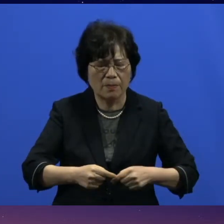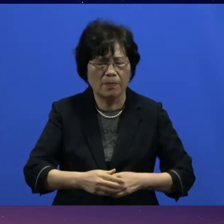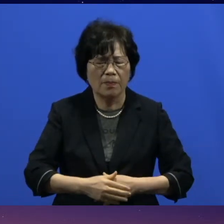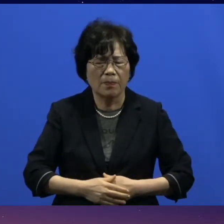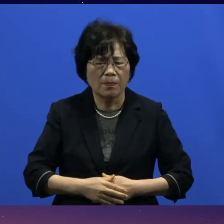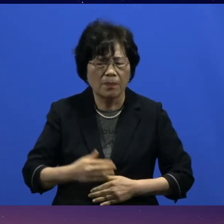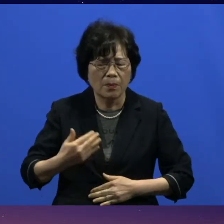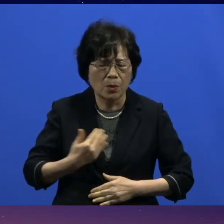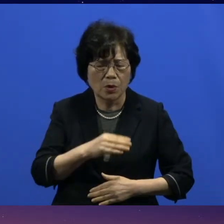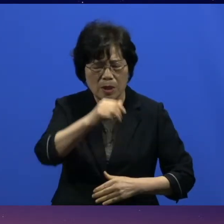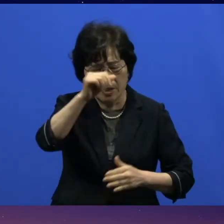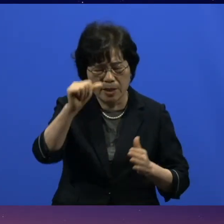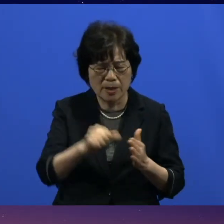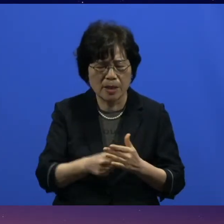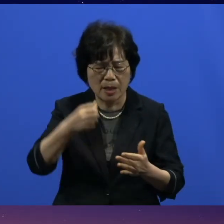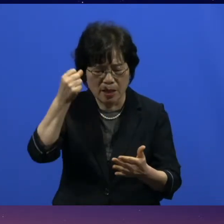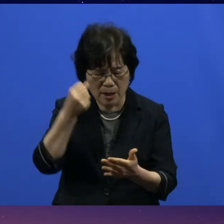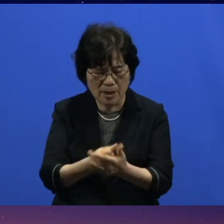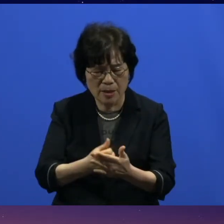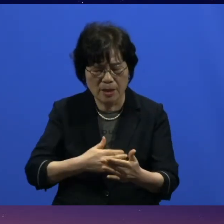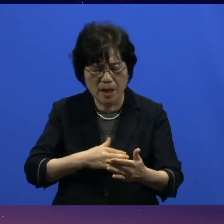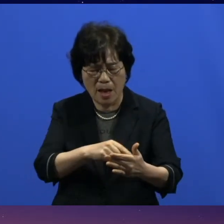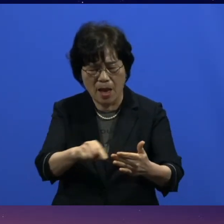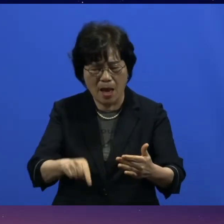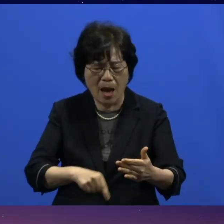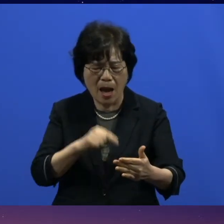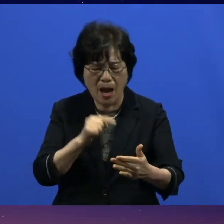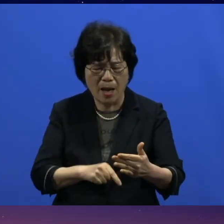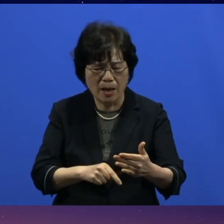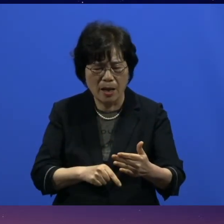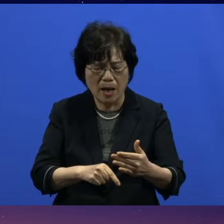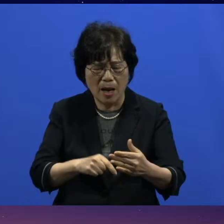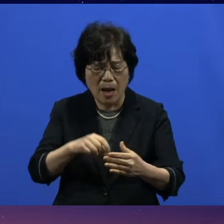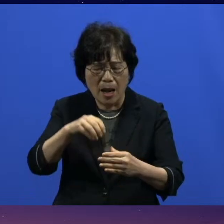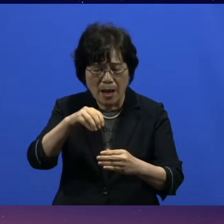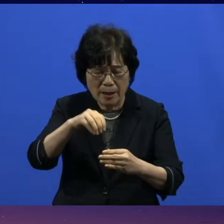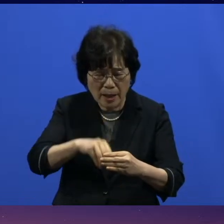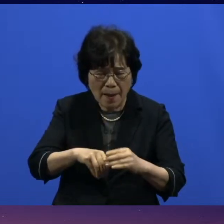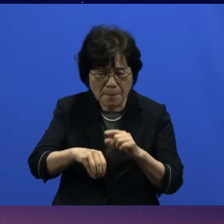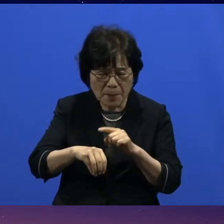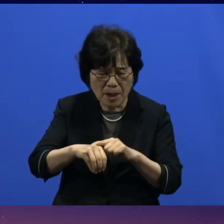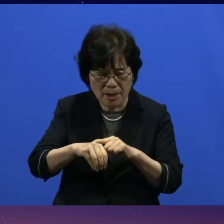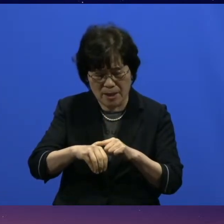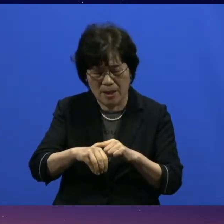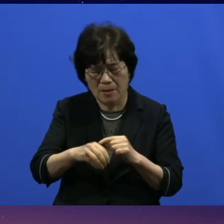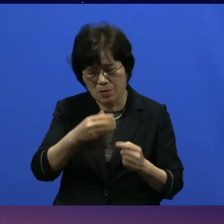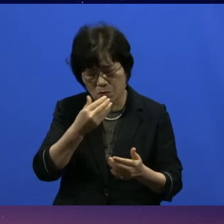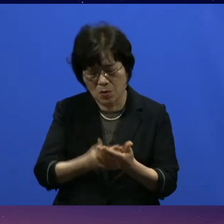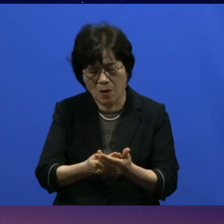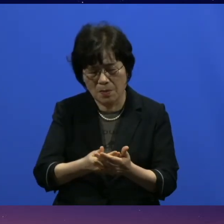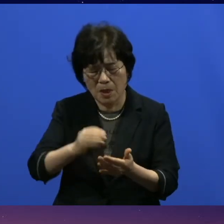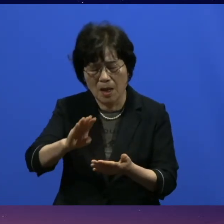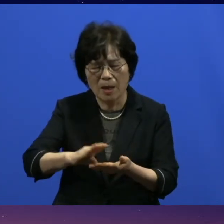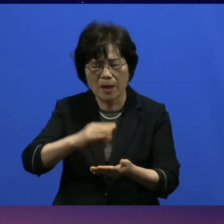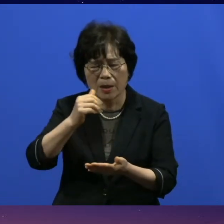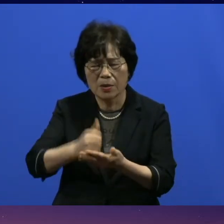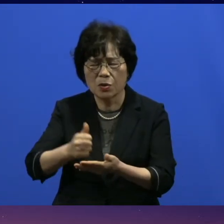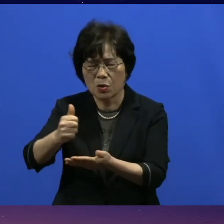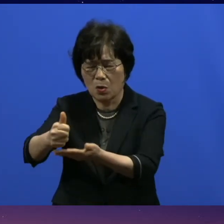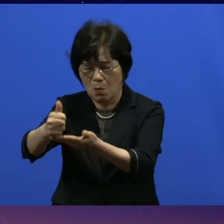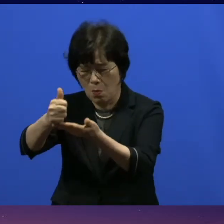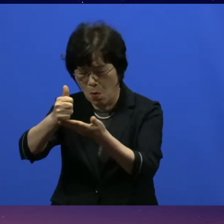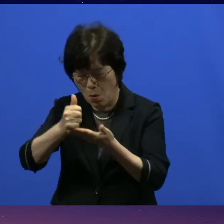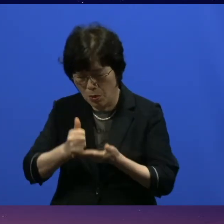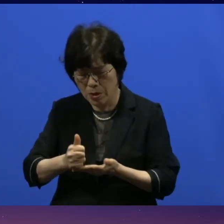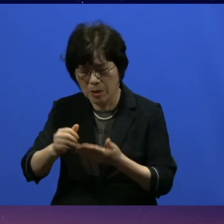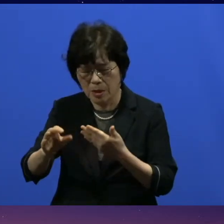여러분, 우리의 인생의 결정은 우리 안에 무엇을 담고 있느냐의 싸움이에요. 여러분, 우리가 그리스도를 몸으로